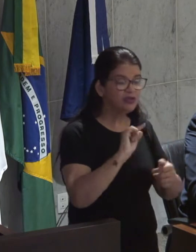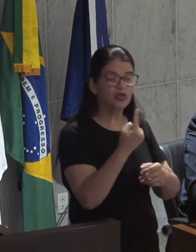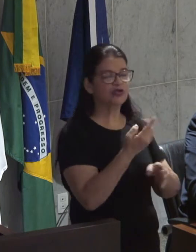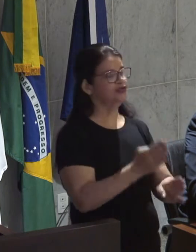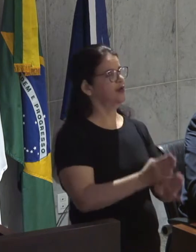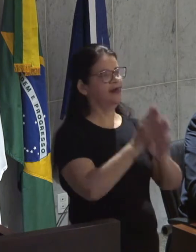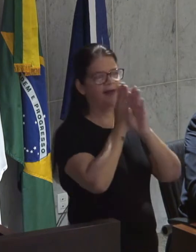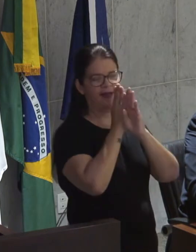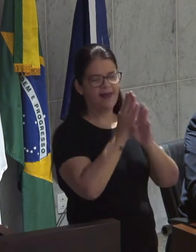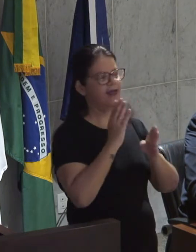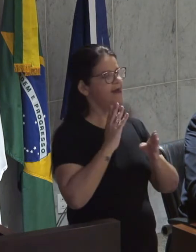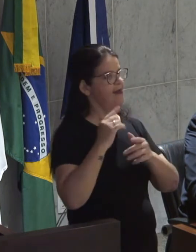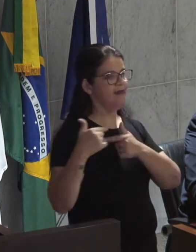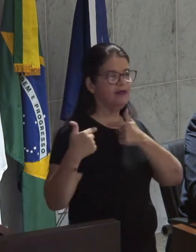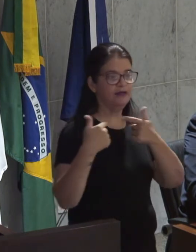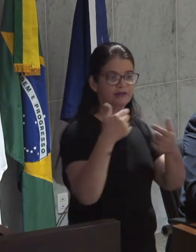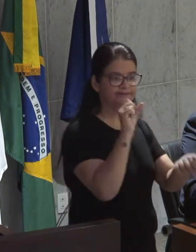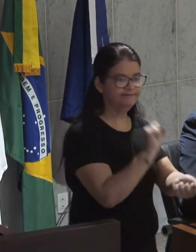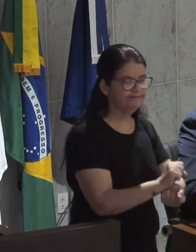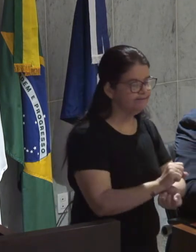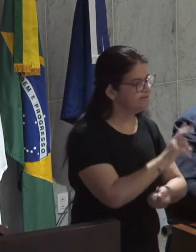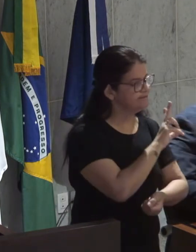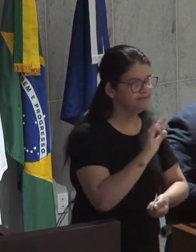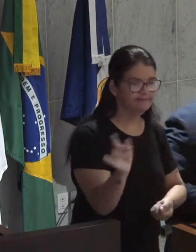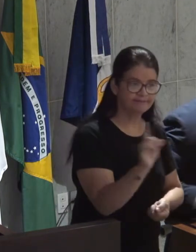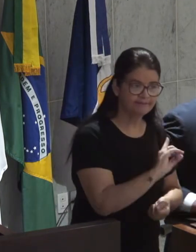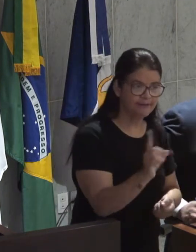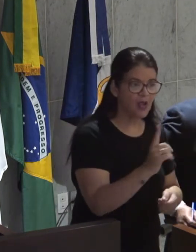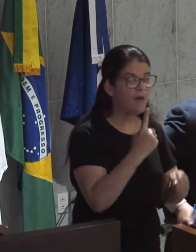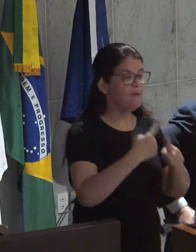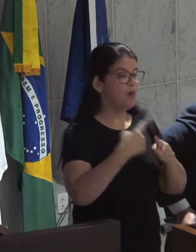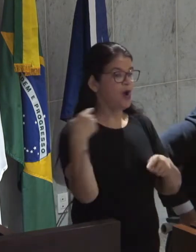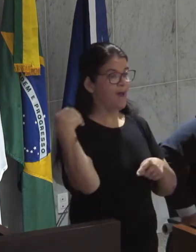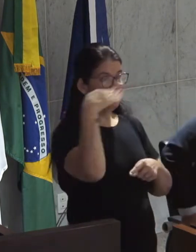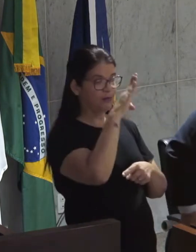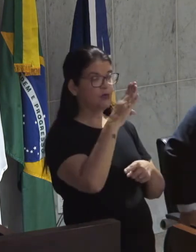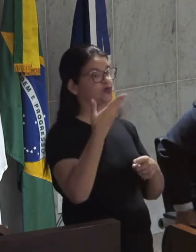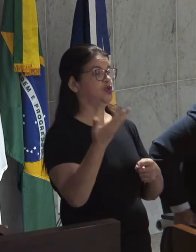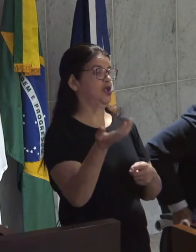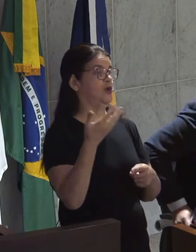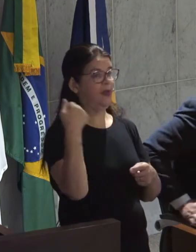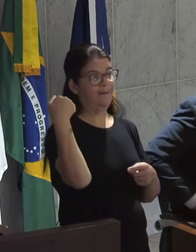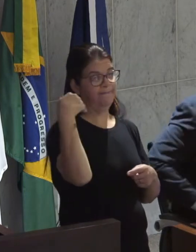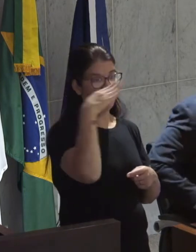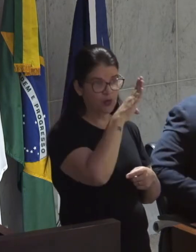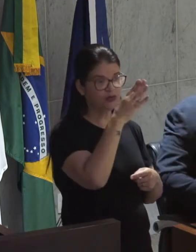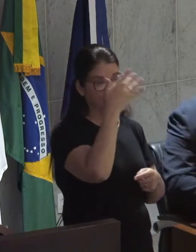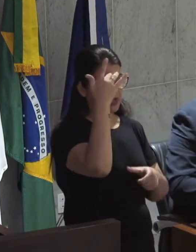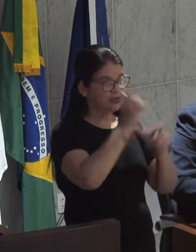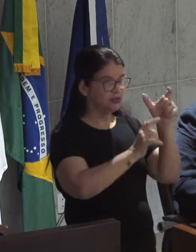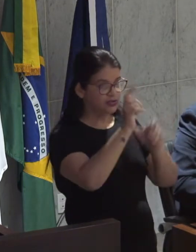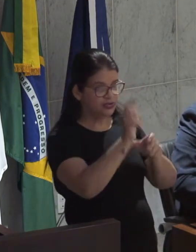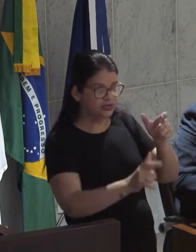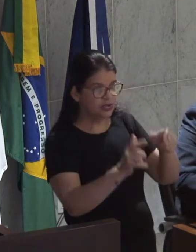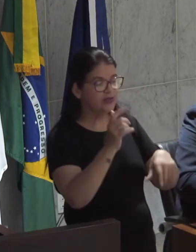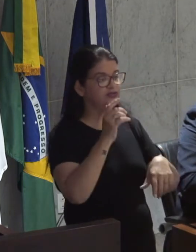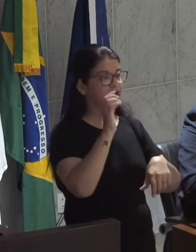e não vamos deixar de lutar porque Bolsonaro quer, bolsonaristas em nosso estado